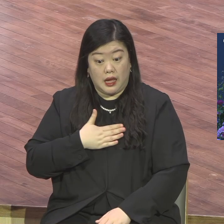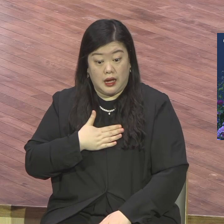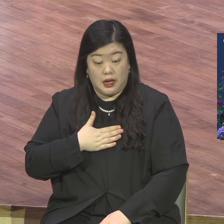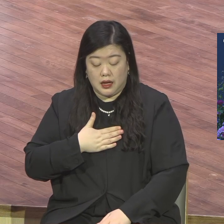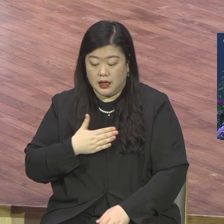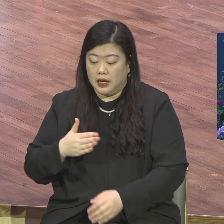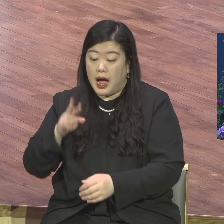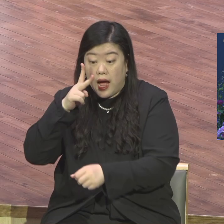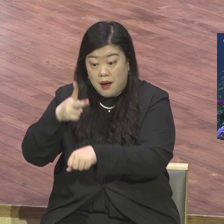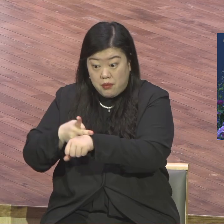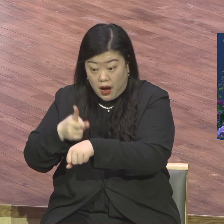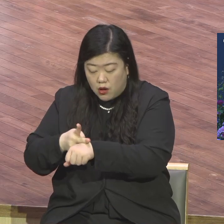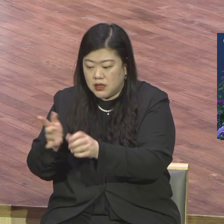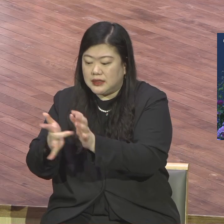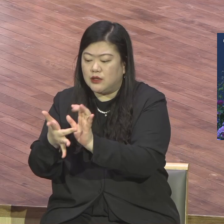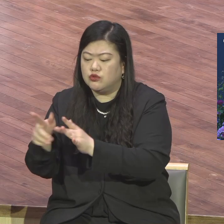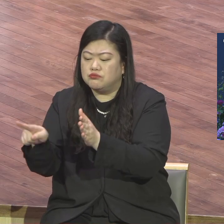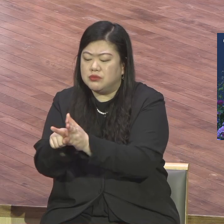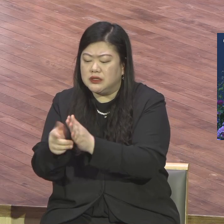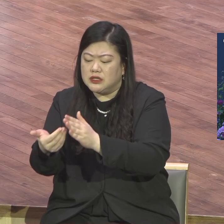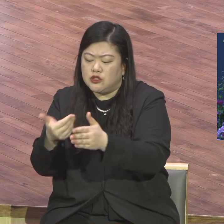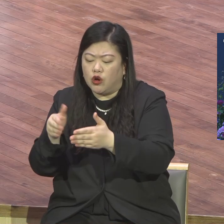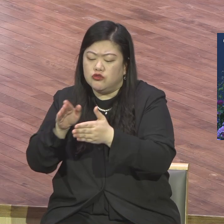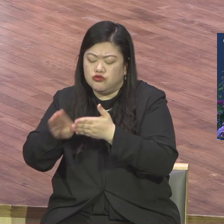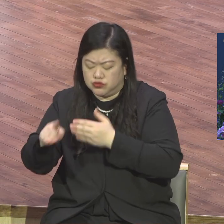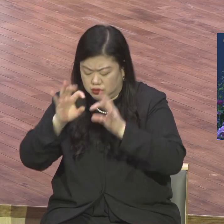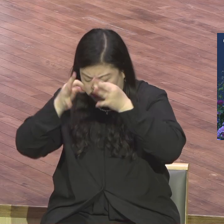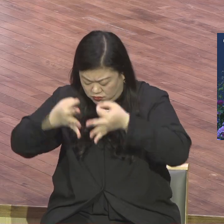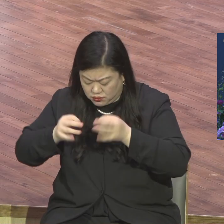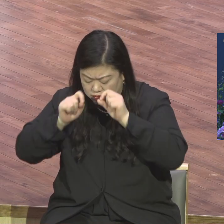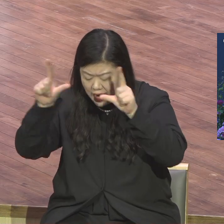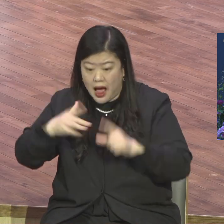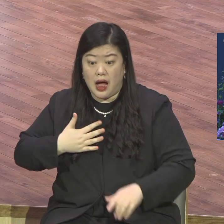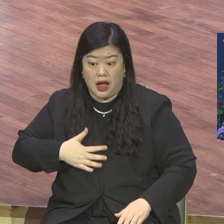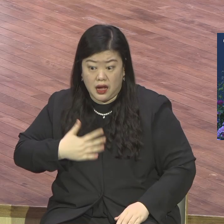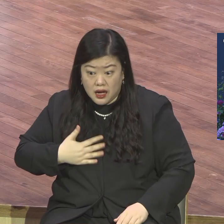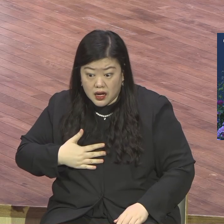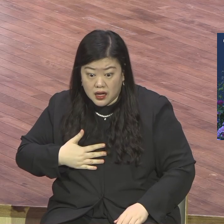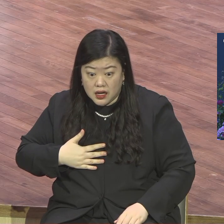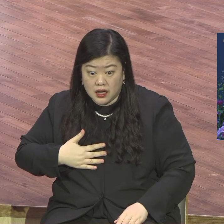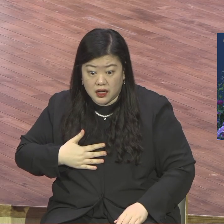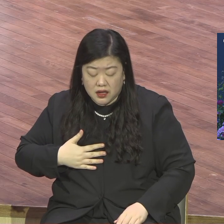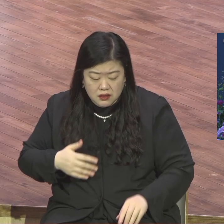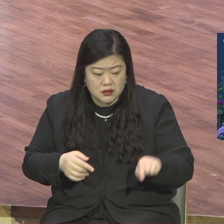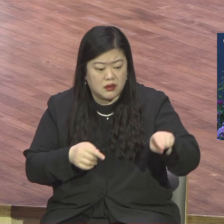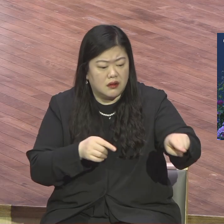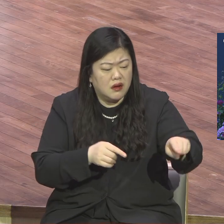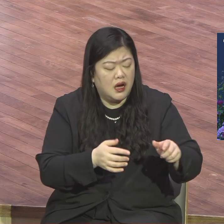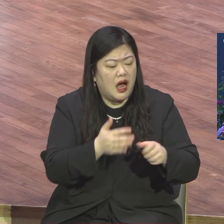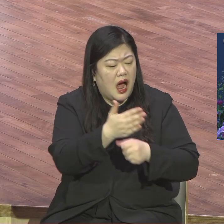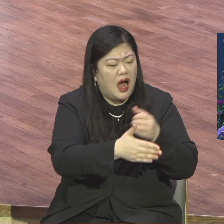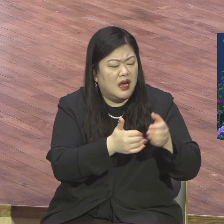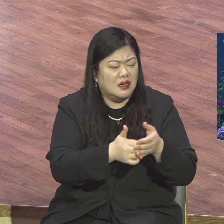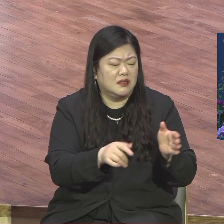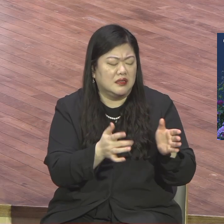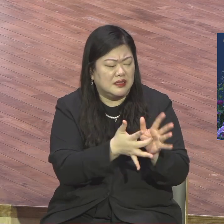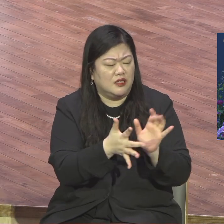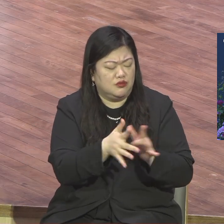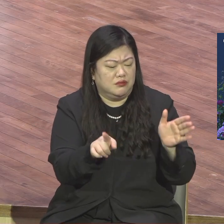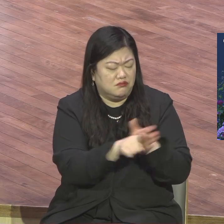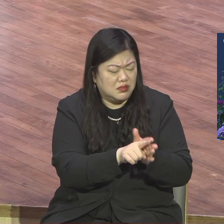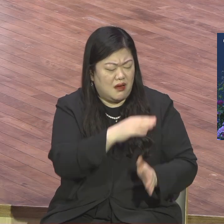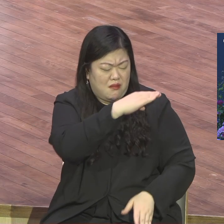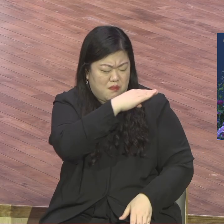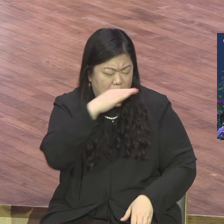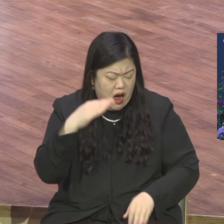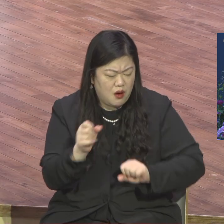또 다른 영혼을 살리겠다는 이 하나님의 기대와 완전 소통되는 삶을